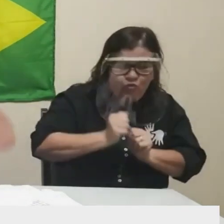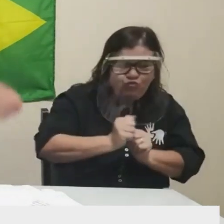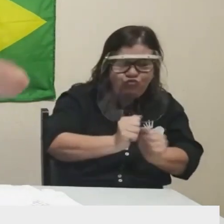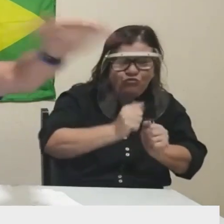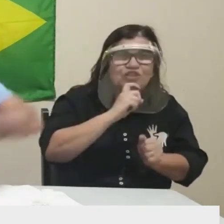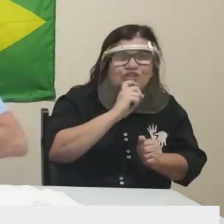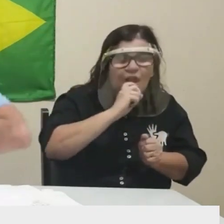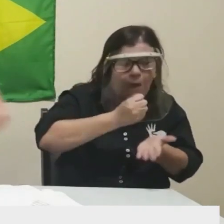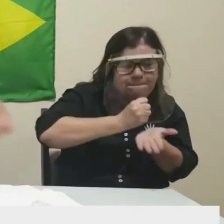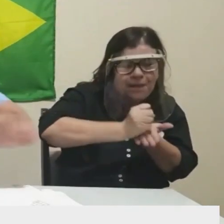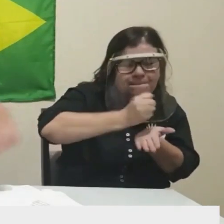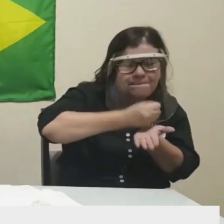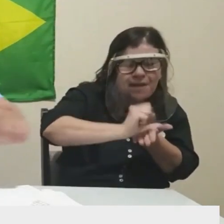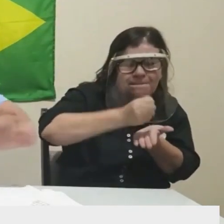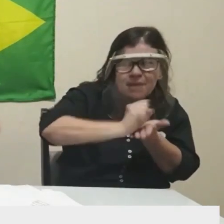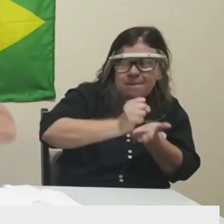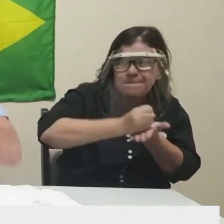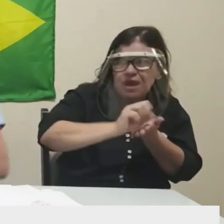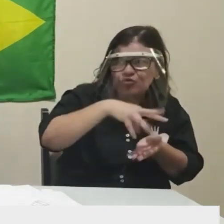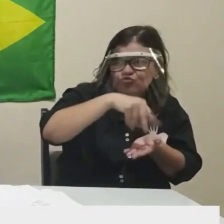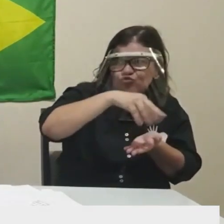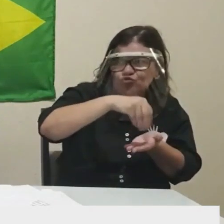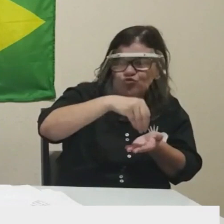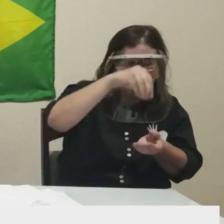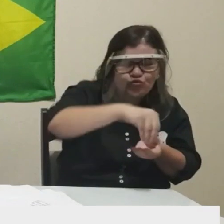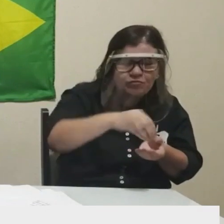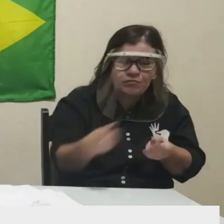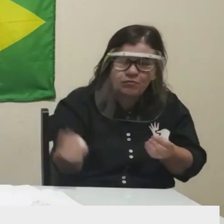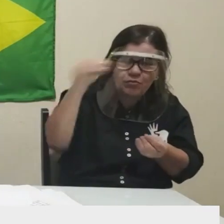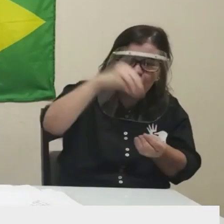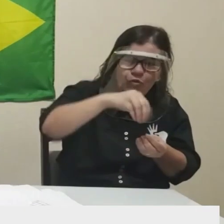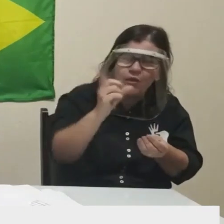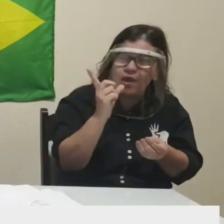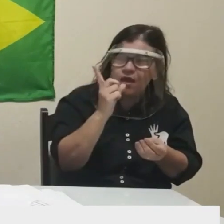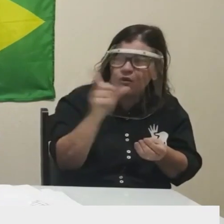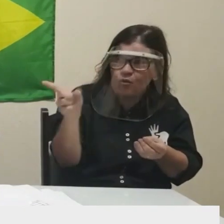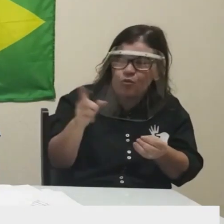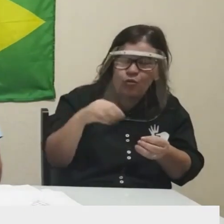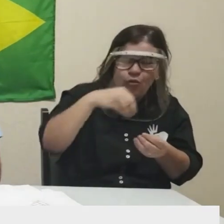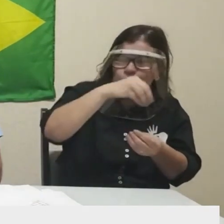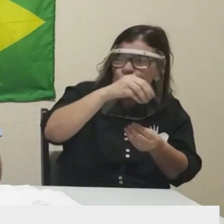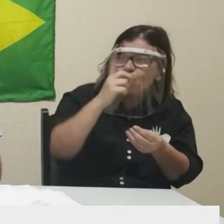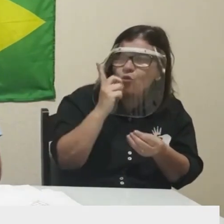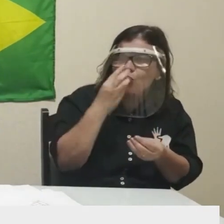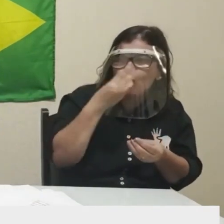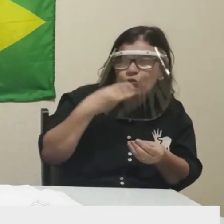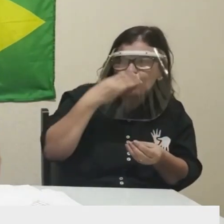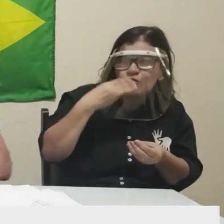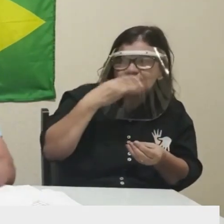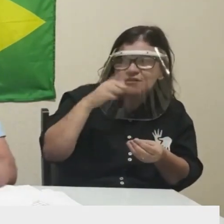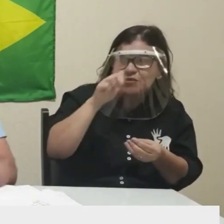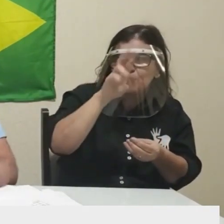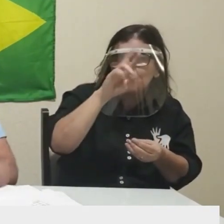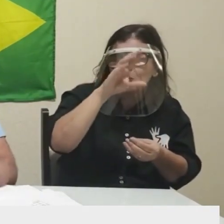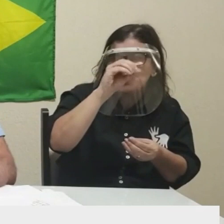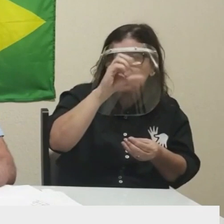né? Tinha um pedrão de gelo. Passava, botava num invólucro de papel, forma cônica. Tinha um